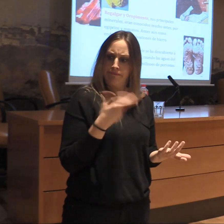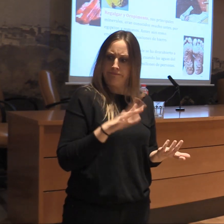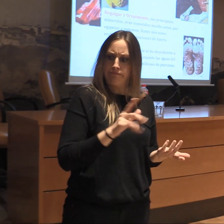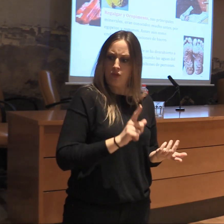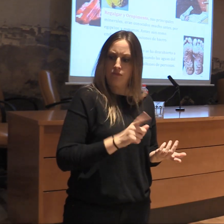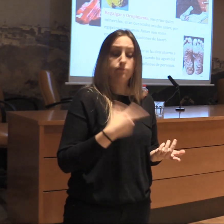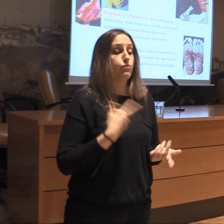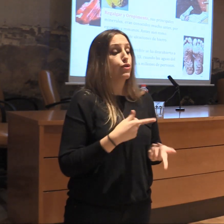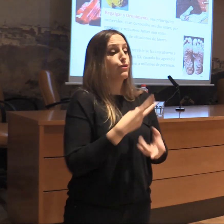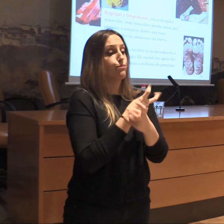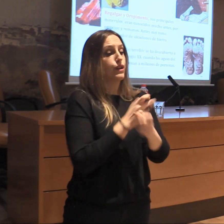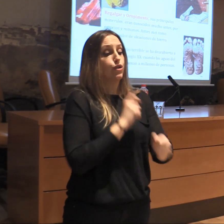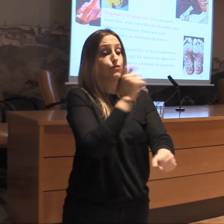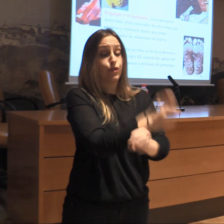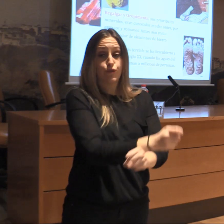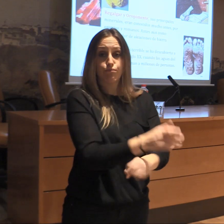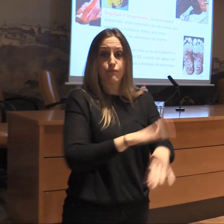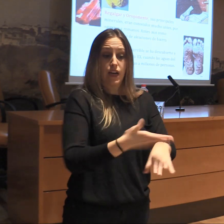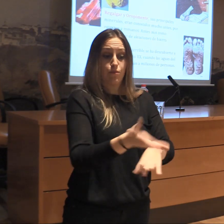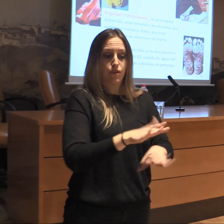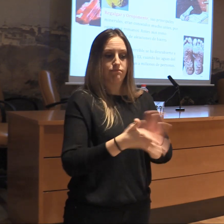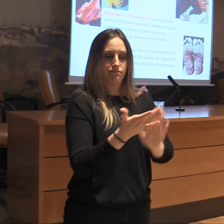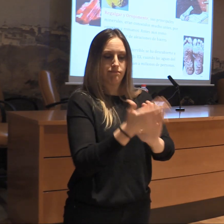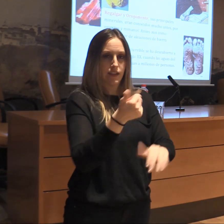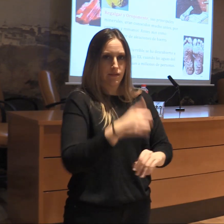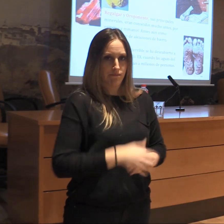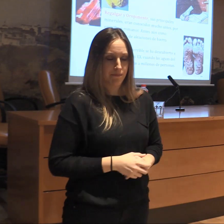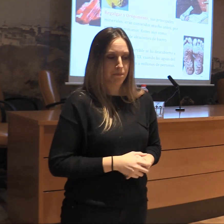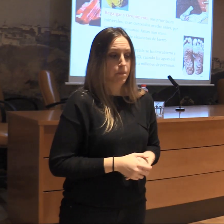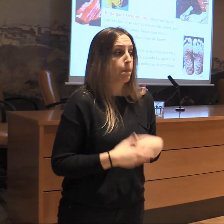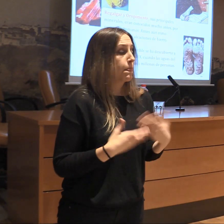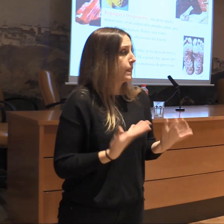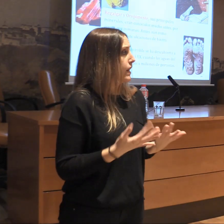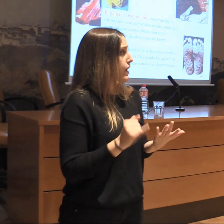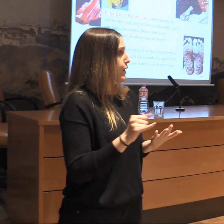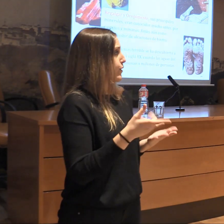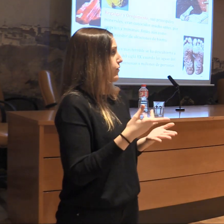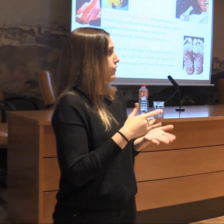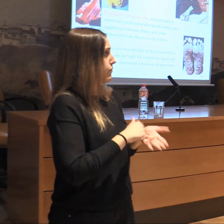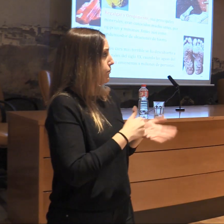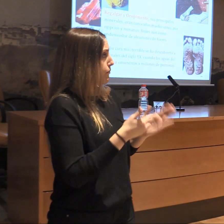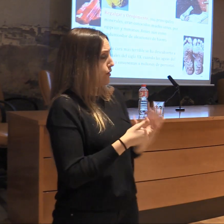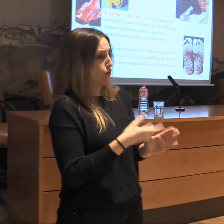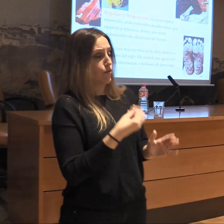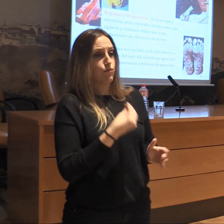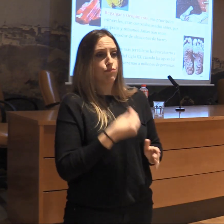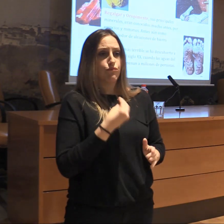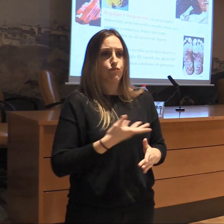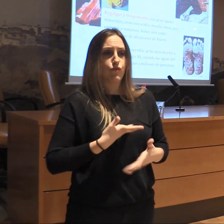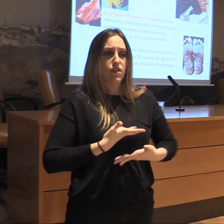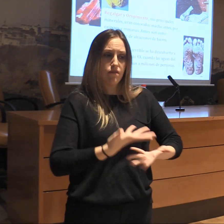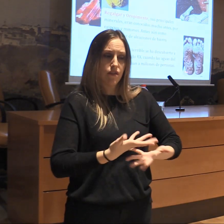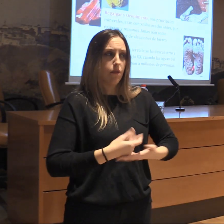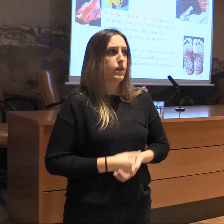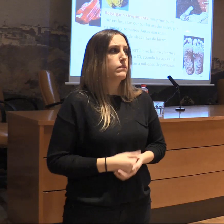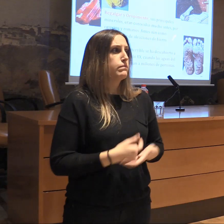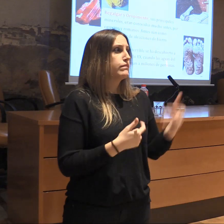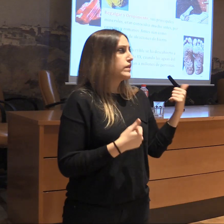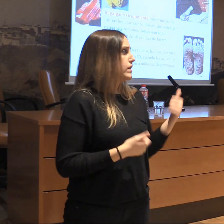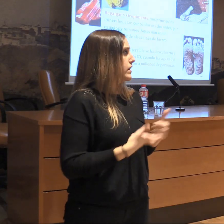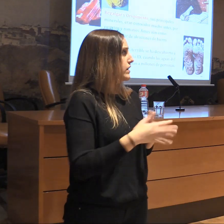primer elemento para el cual hay un método toxicológico muy bien descrito y extraordinariamente fiable. Sin embargo, aquí